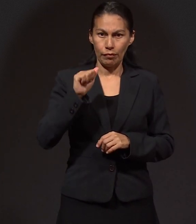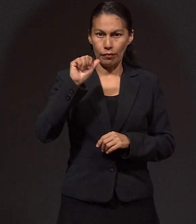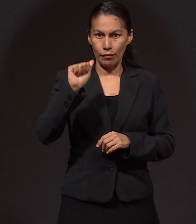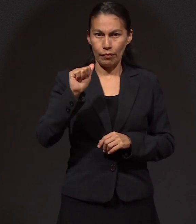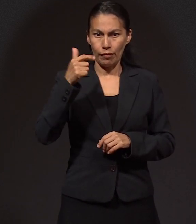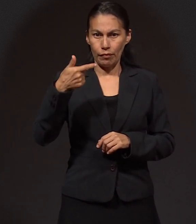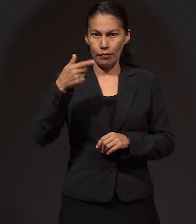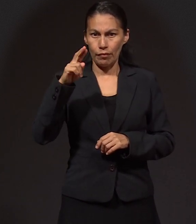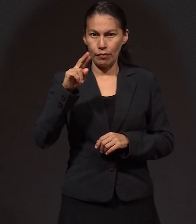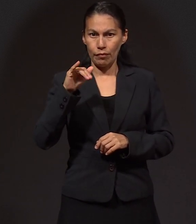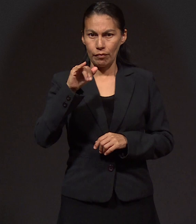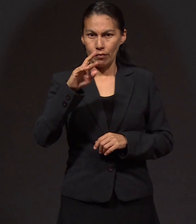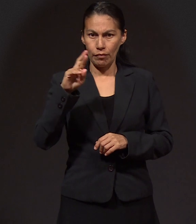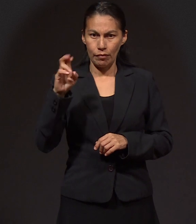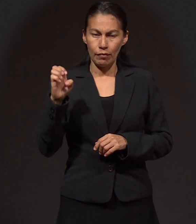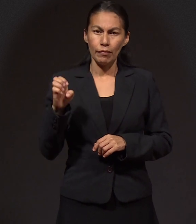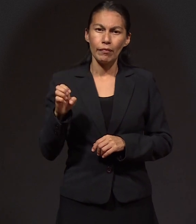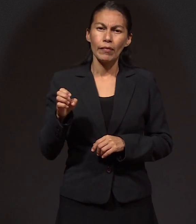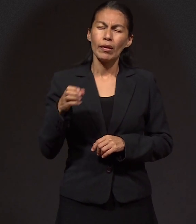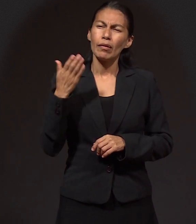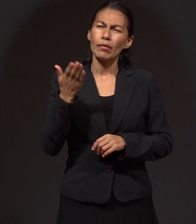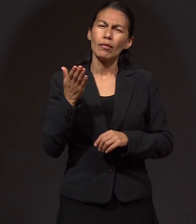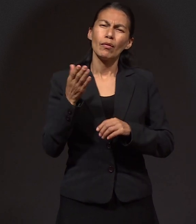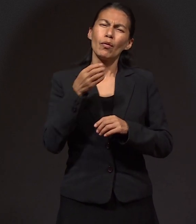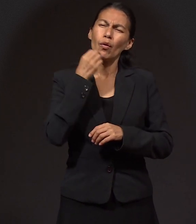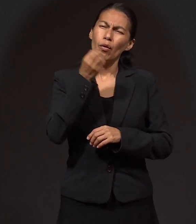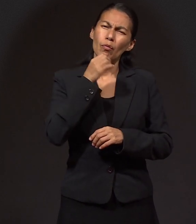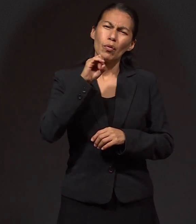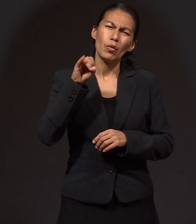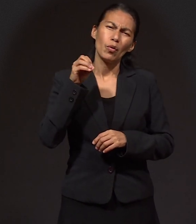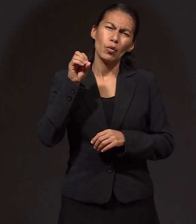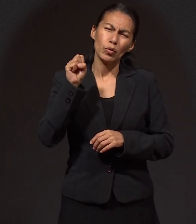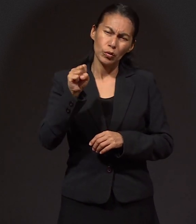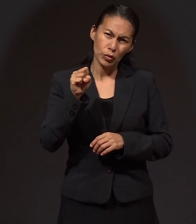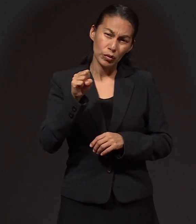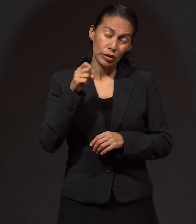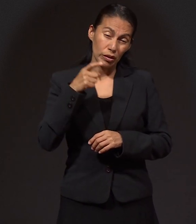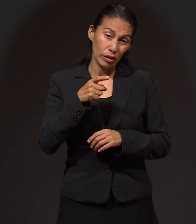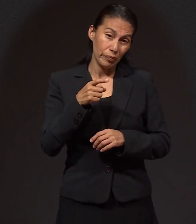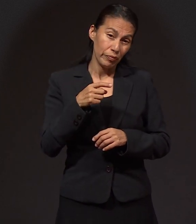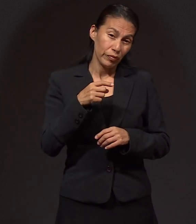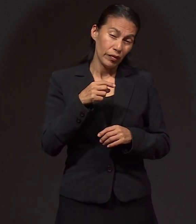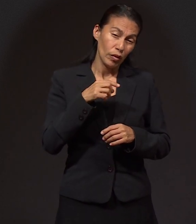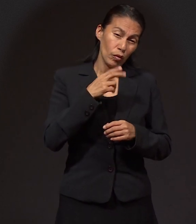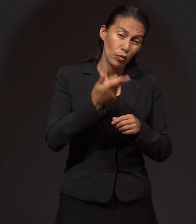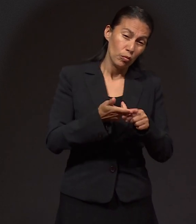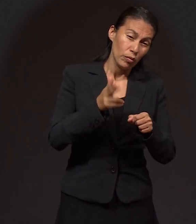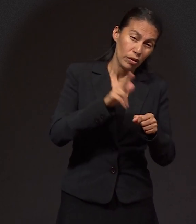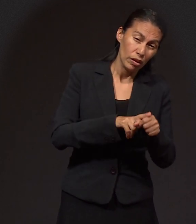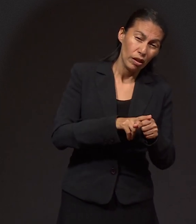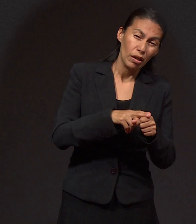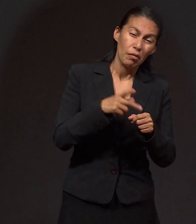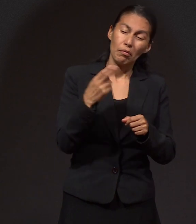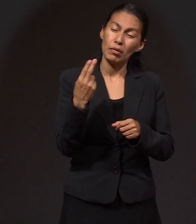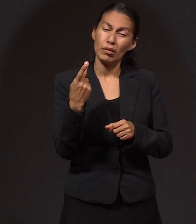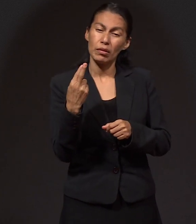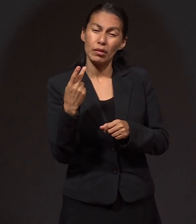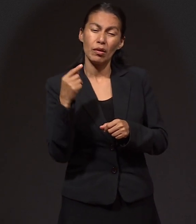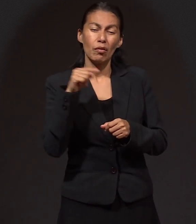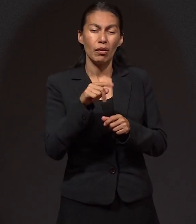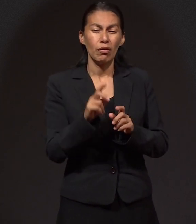Magda Aguirre dice, pido orar por Dios. Está internado en Clínica 25.